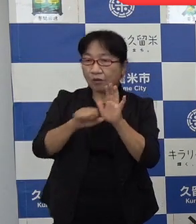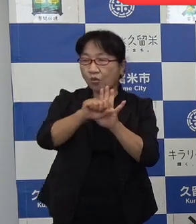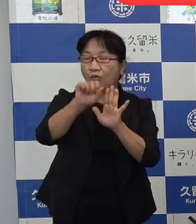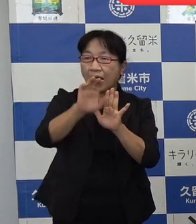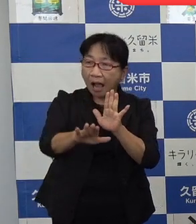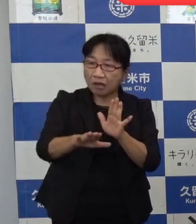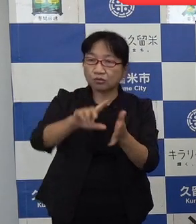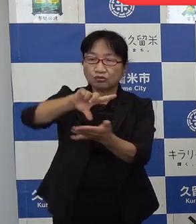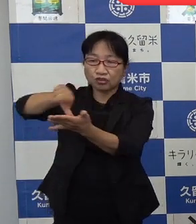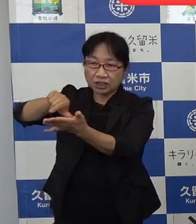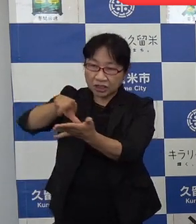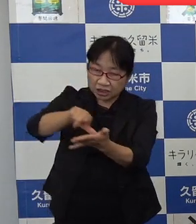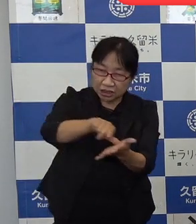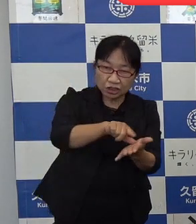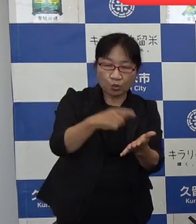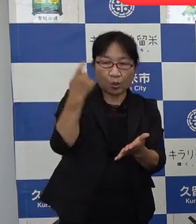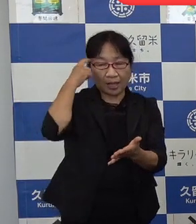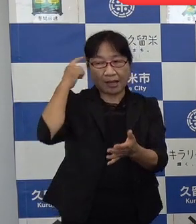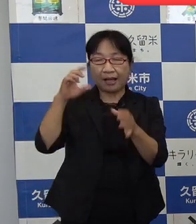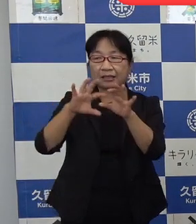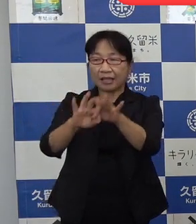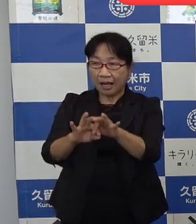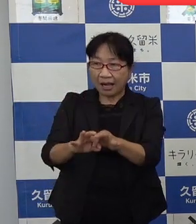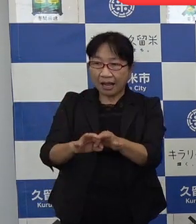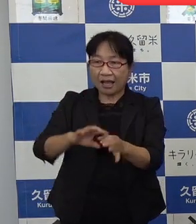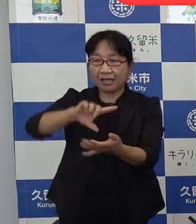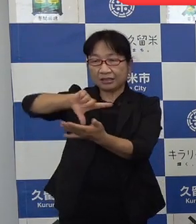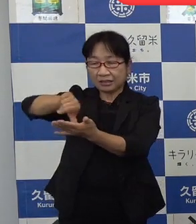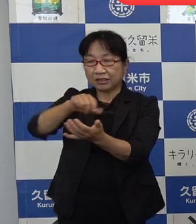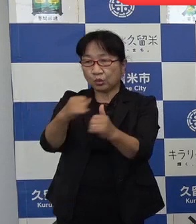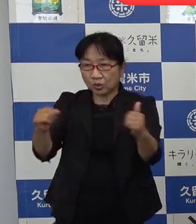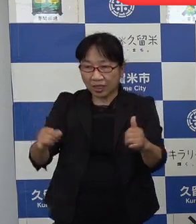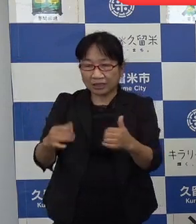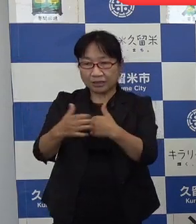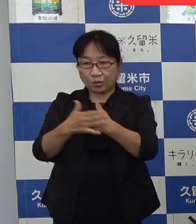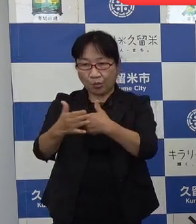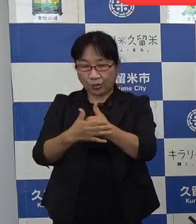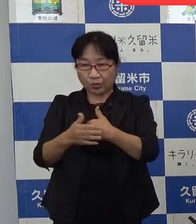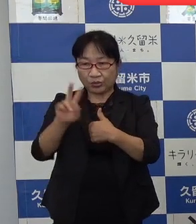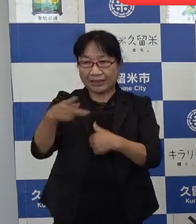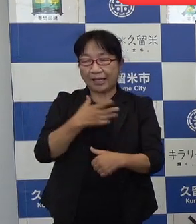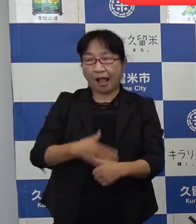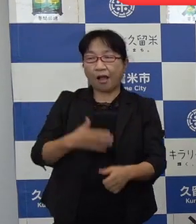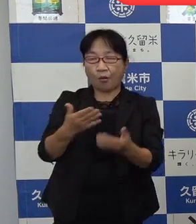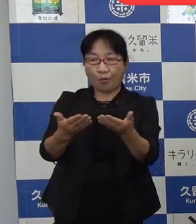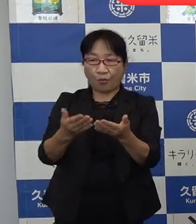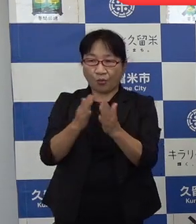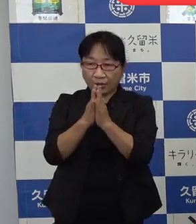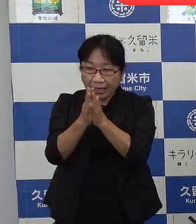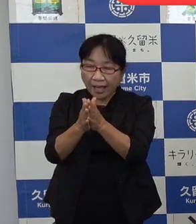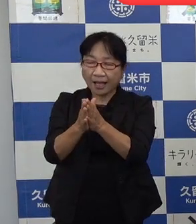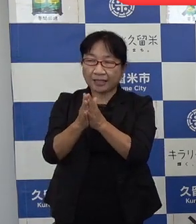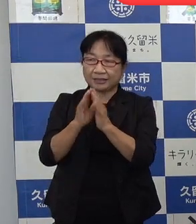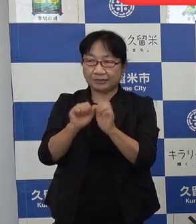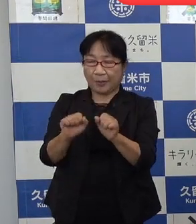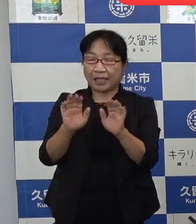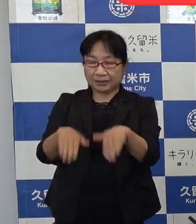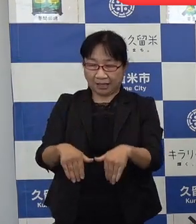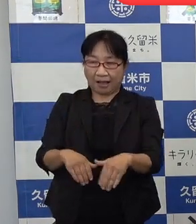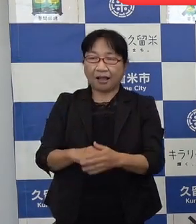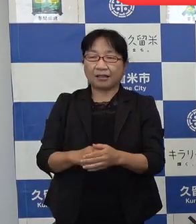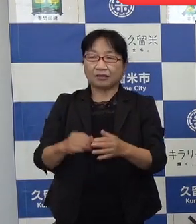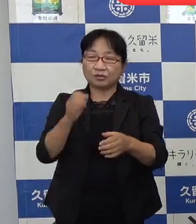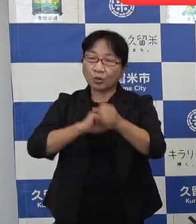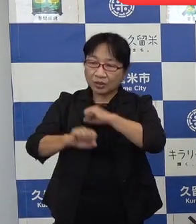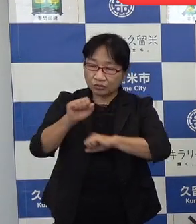ら、地域の農業者組織にご理解とご協力をお願いしてきました。そのような取り組みの